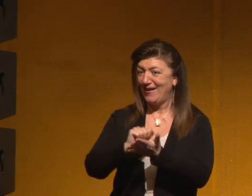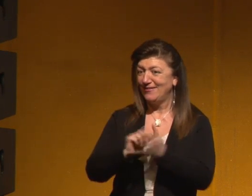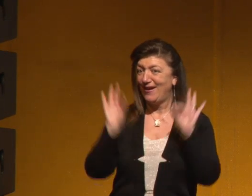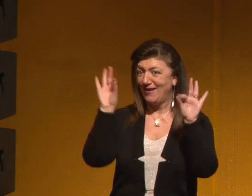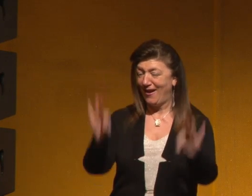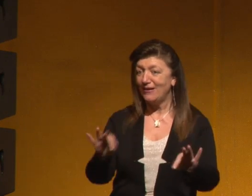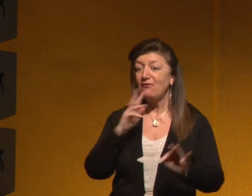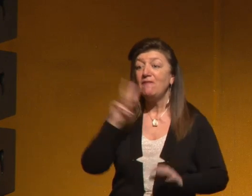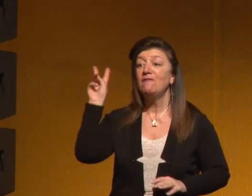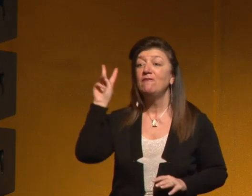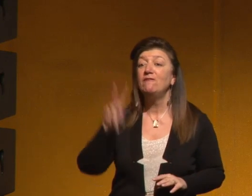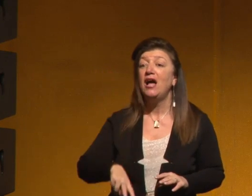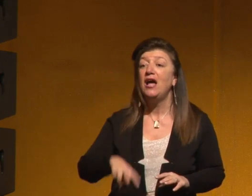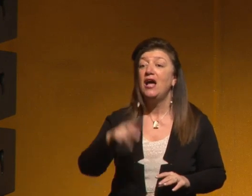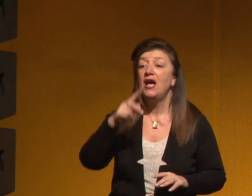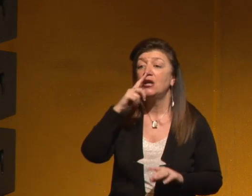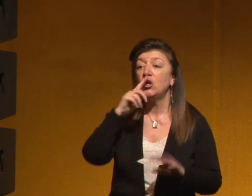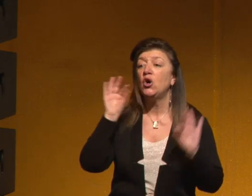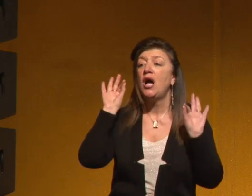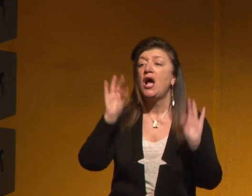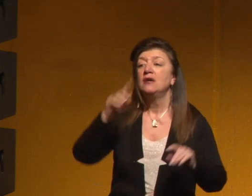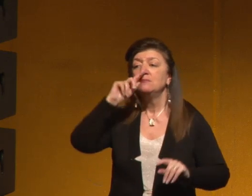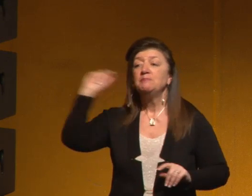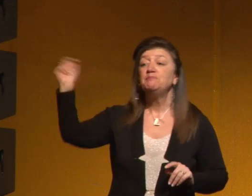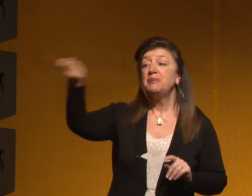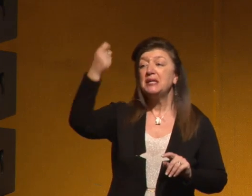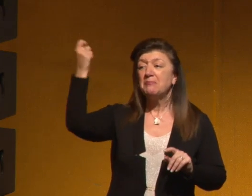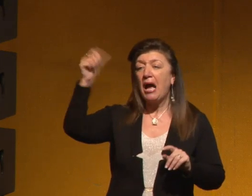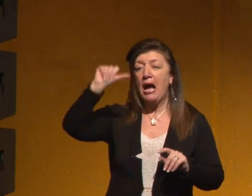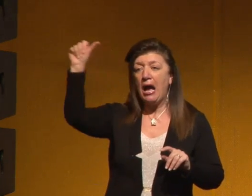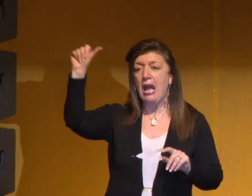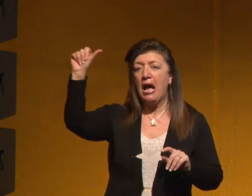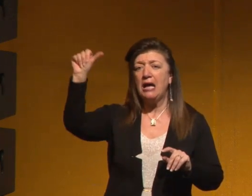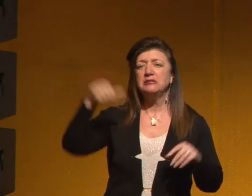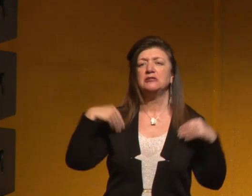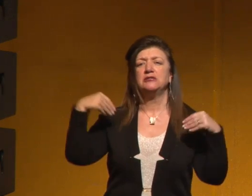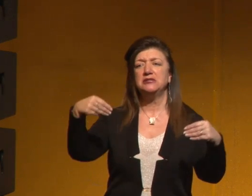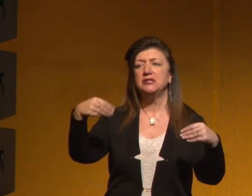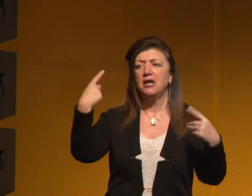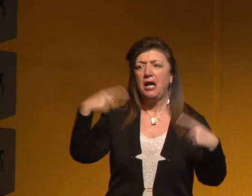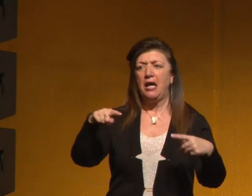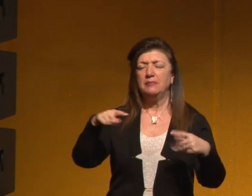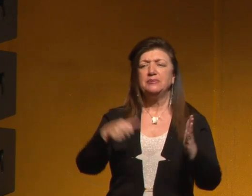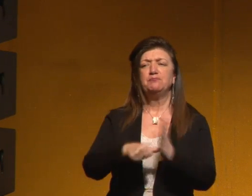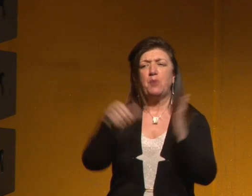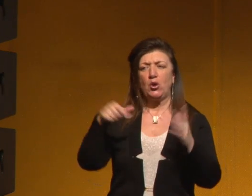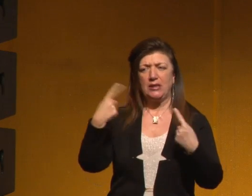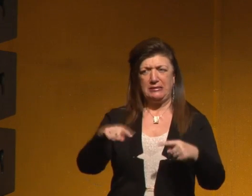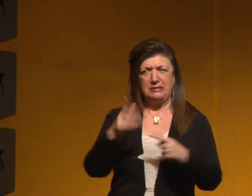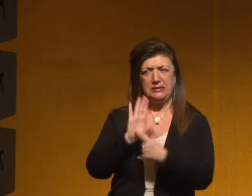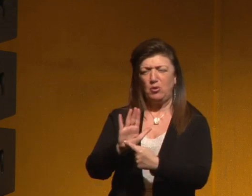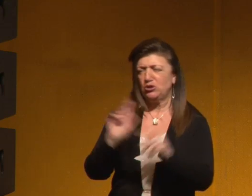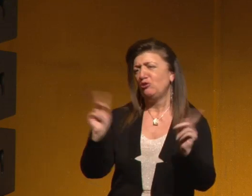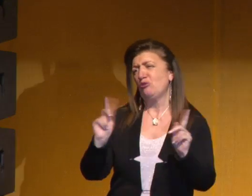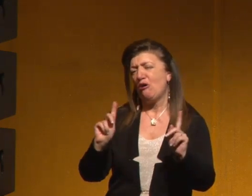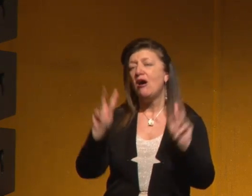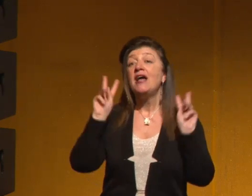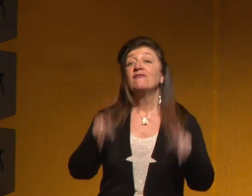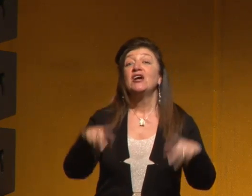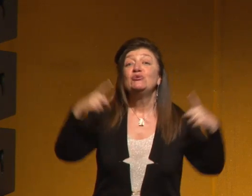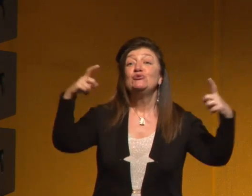primati quelli che diranno l'importanza di questa manifestazione la città è